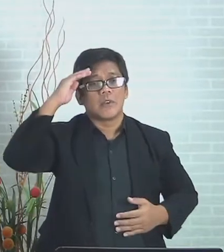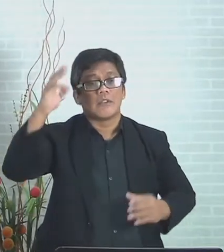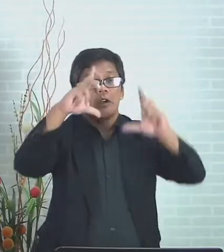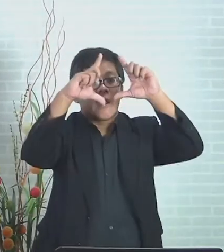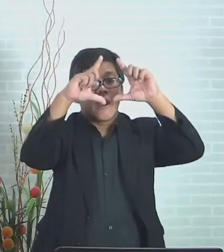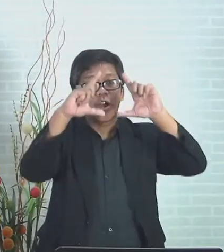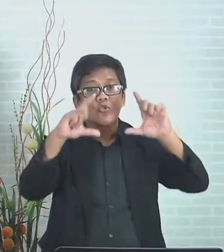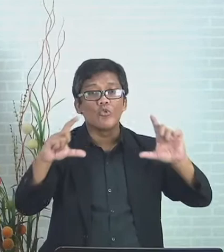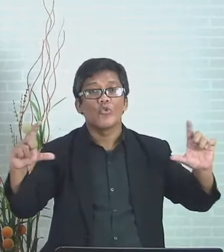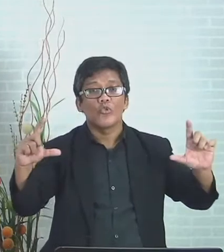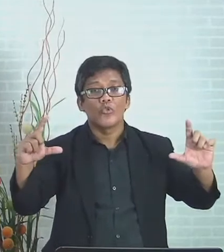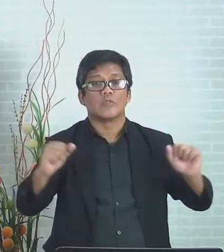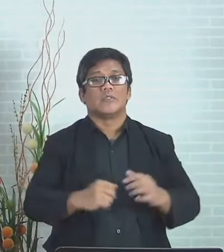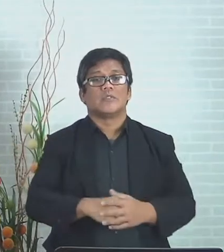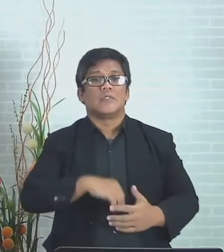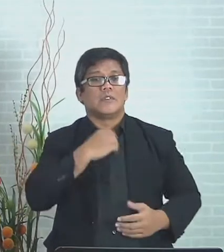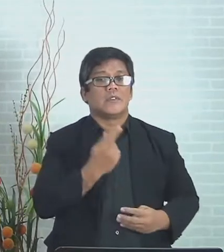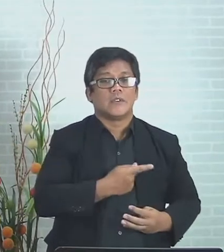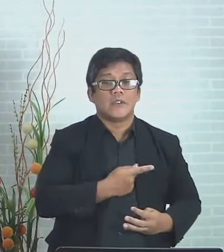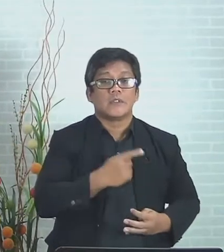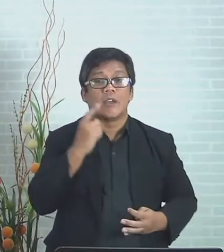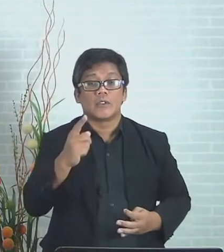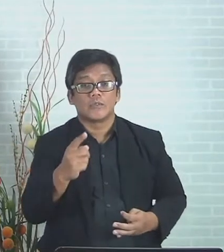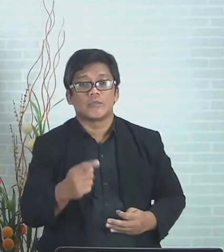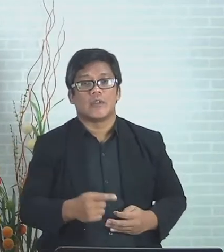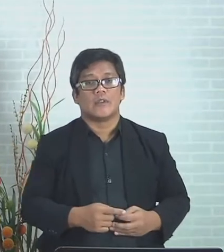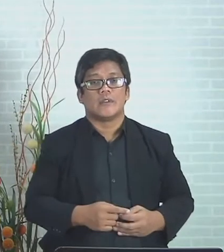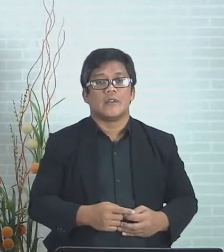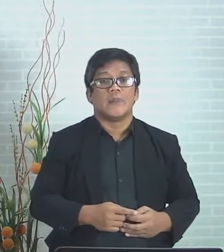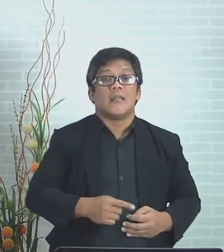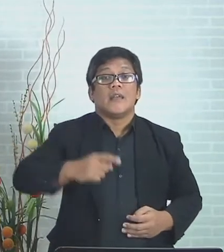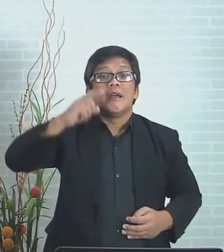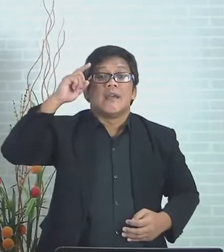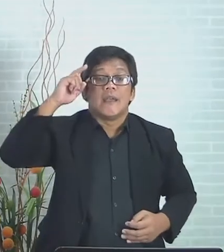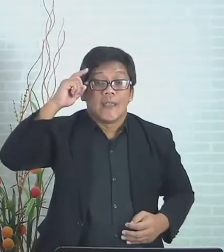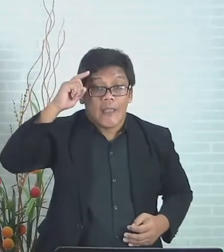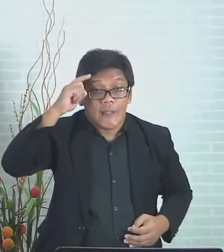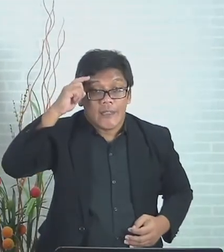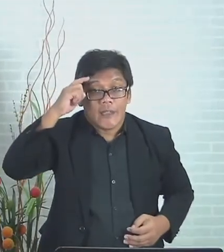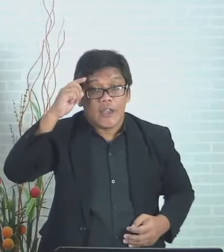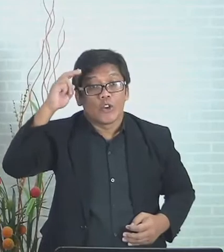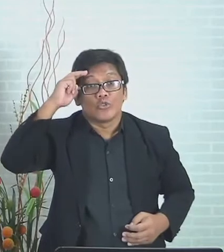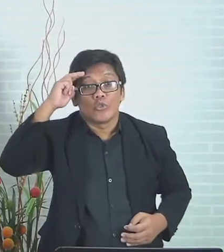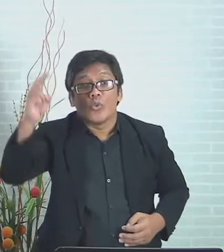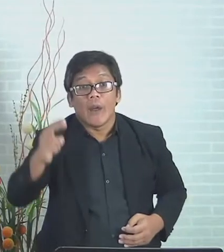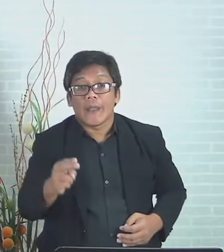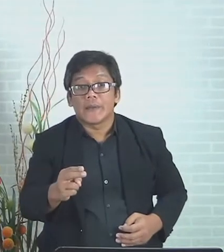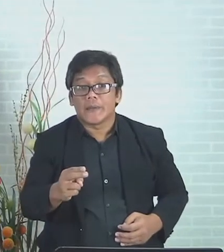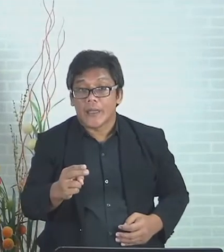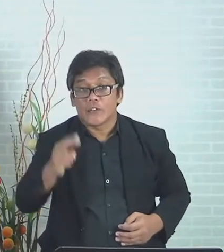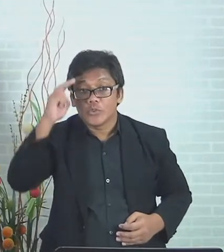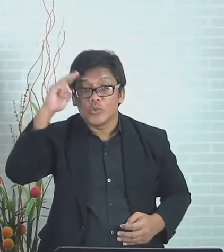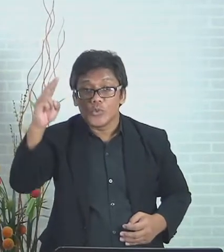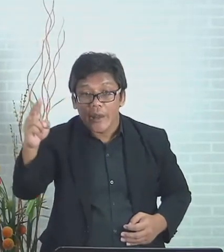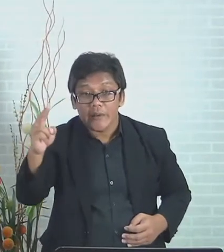kenapa karena dikatakan tadi bahwa Sebab tuhan akan memandang bersalah orang yang menyebut